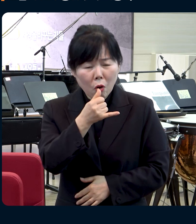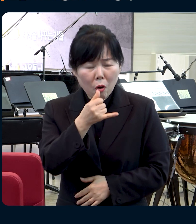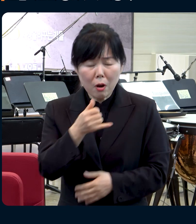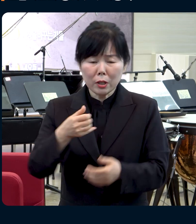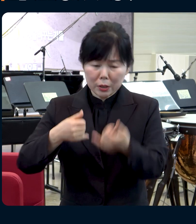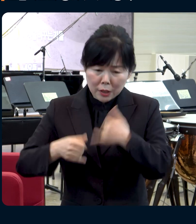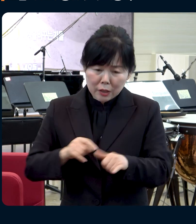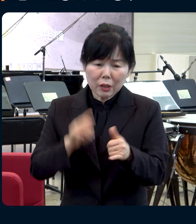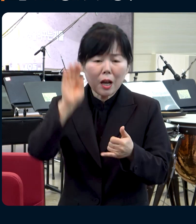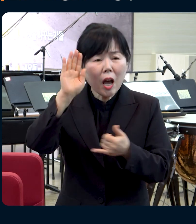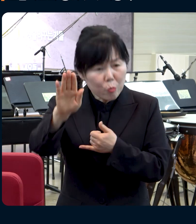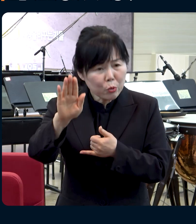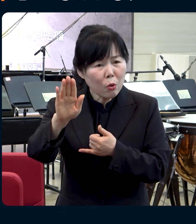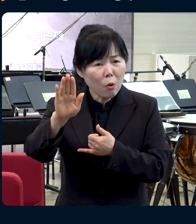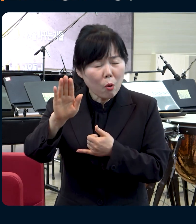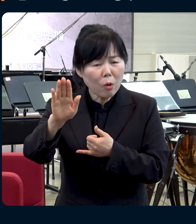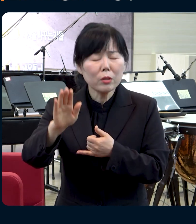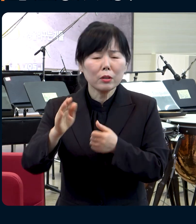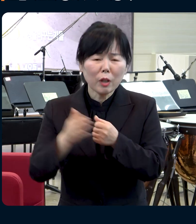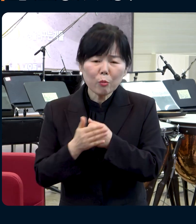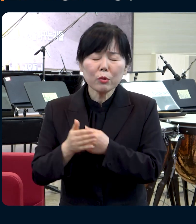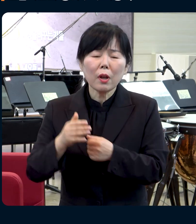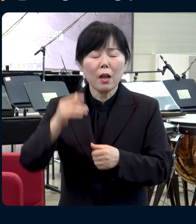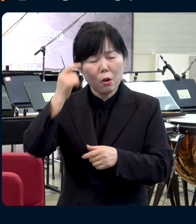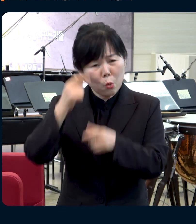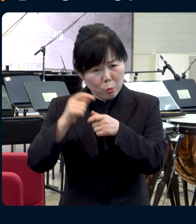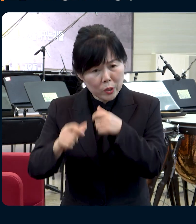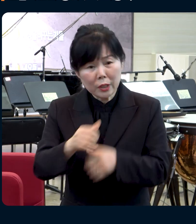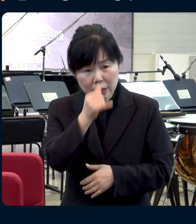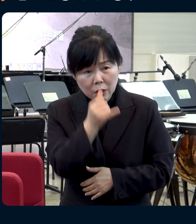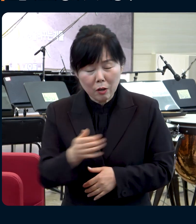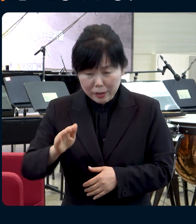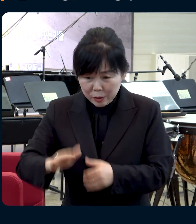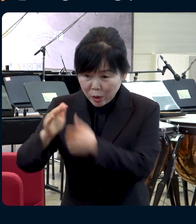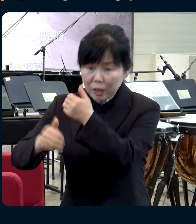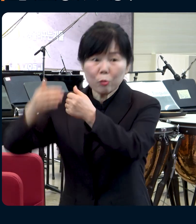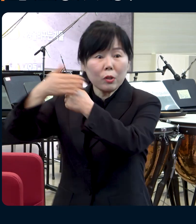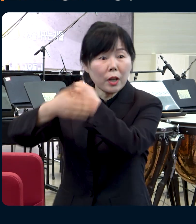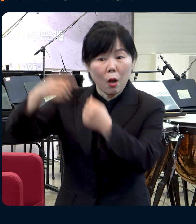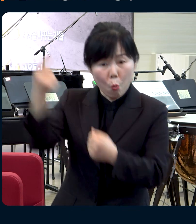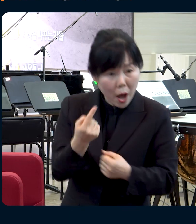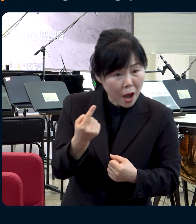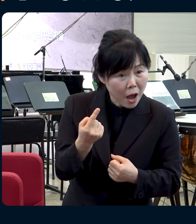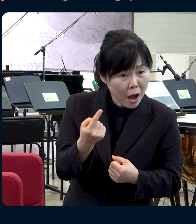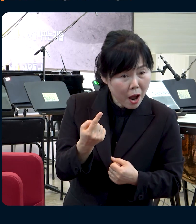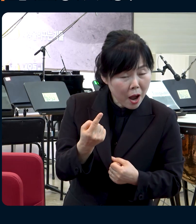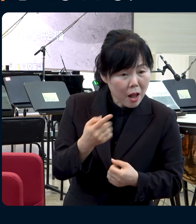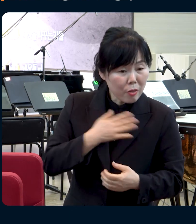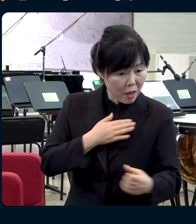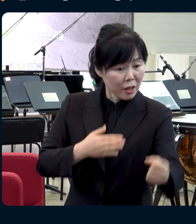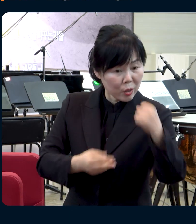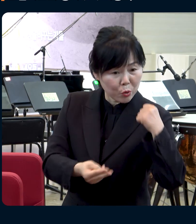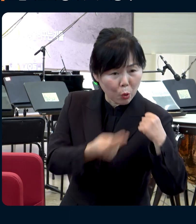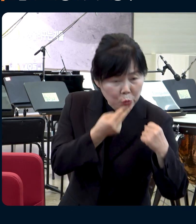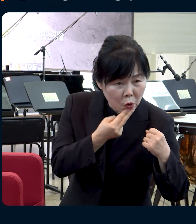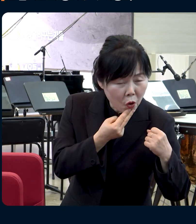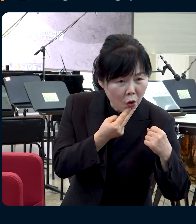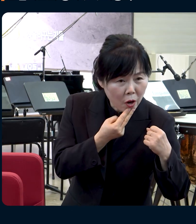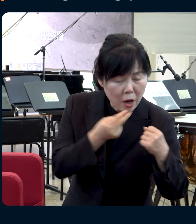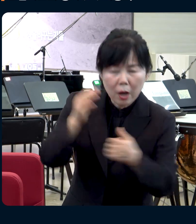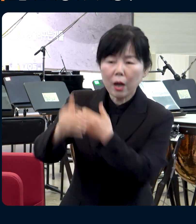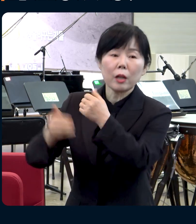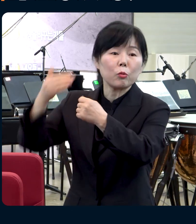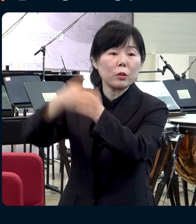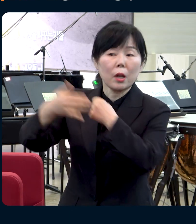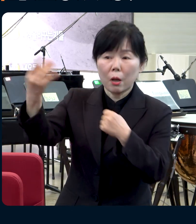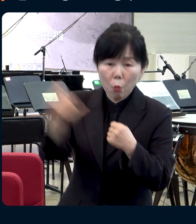때문에, 학업 때문에 고민할 때가 있습니다. 그런데 하나님의 은혜가 임하면, 내 힘으로는 되지 않지만 하나님의 은혜가 되면은